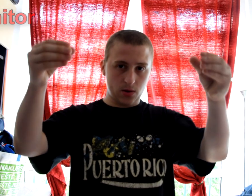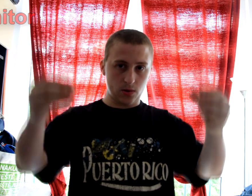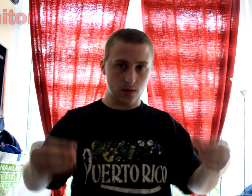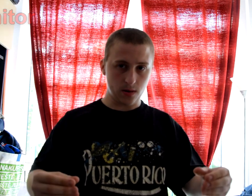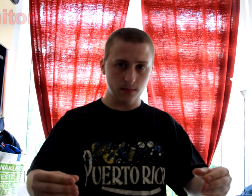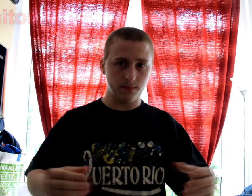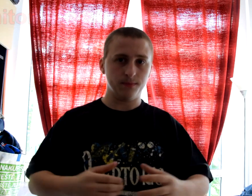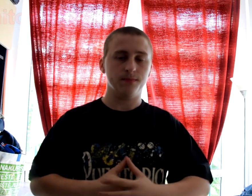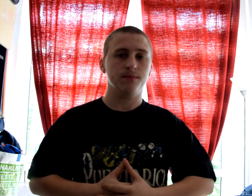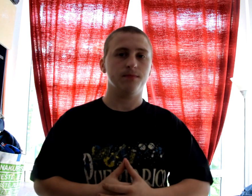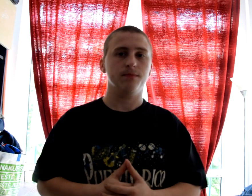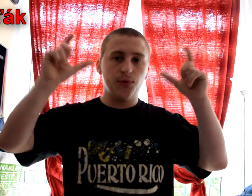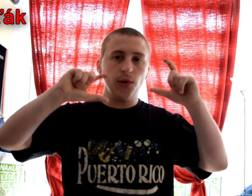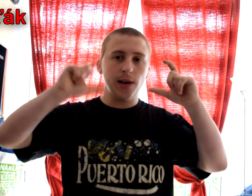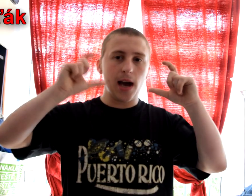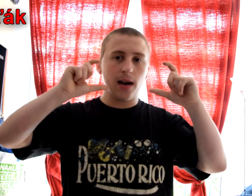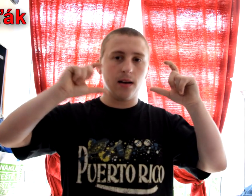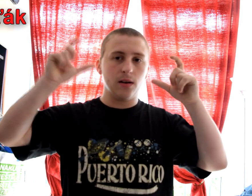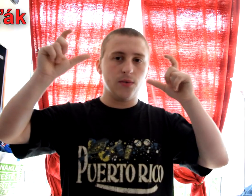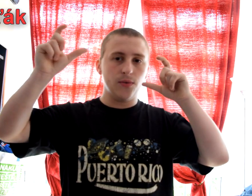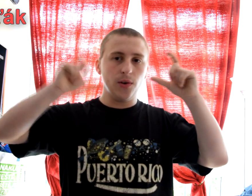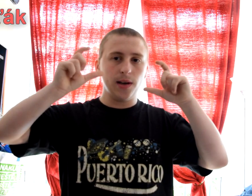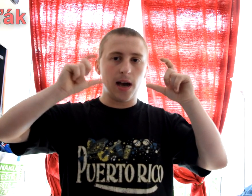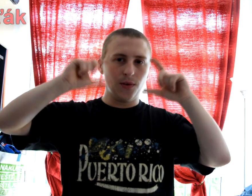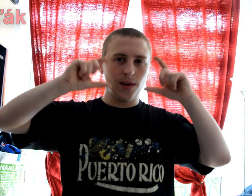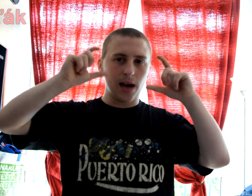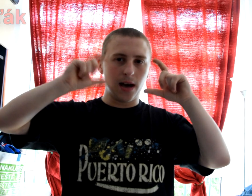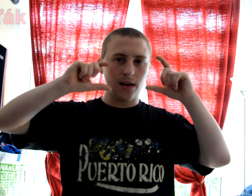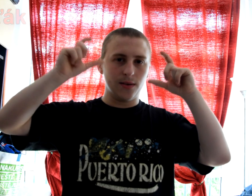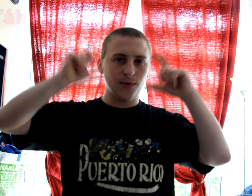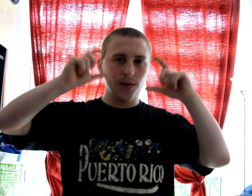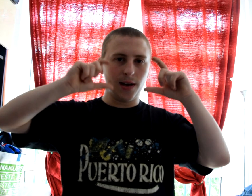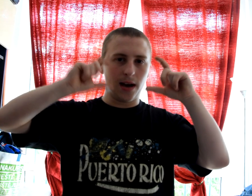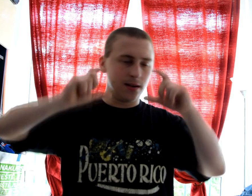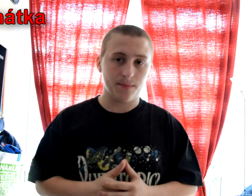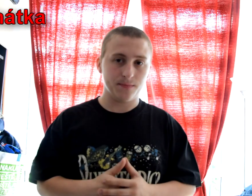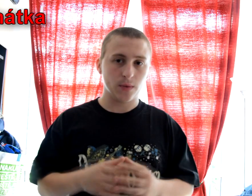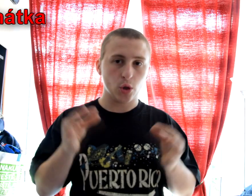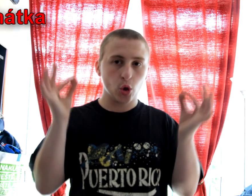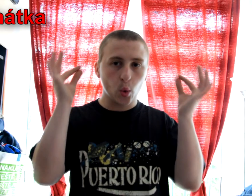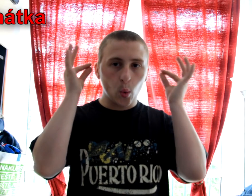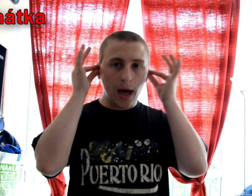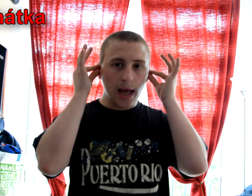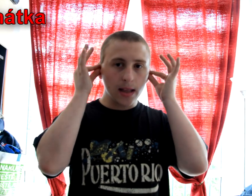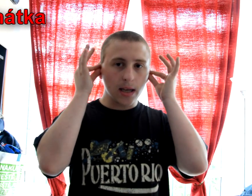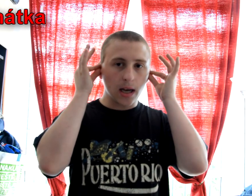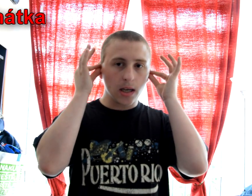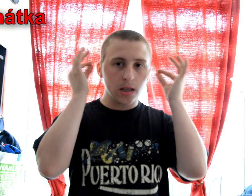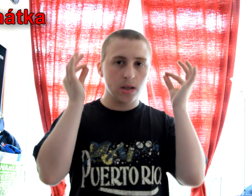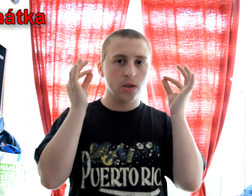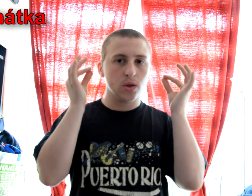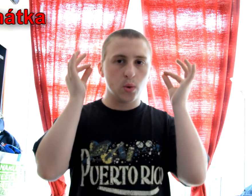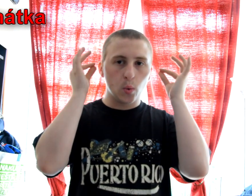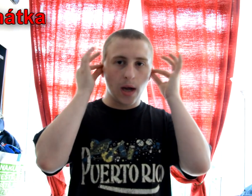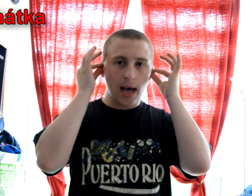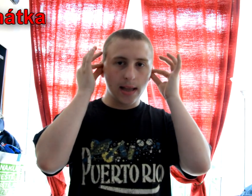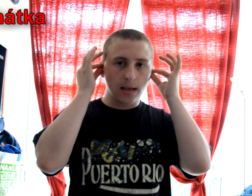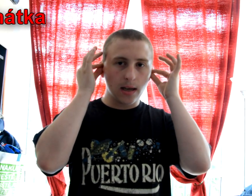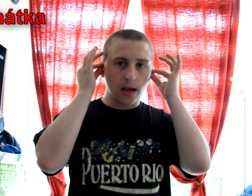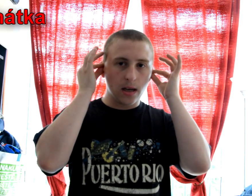Monitor. Foťák. Foťák. Foťák. Foťák. Sluchátka. Sluchátka.